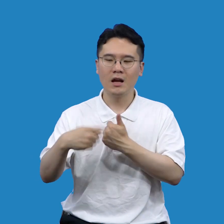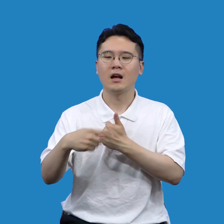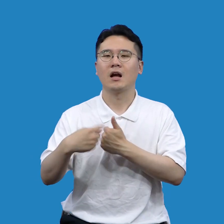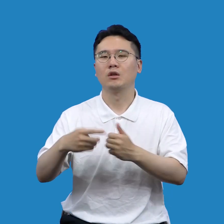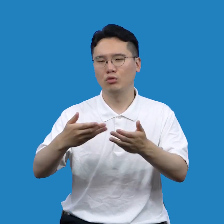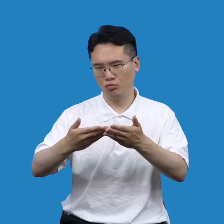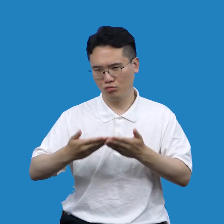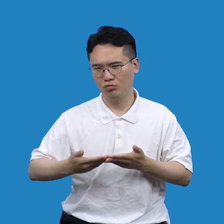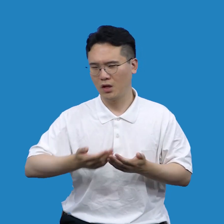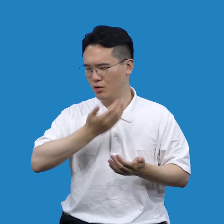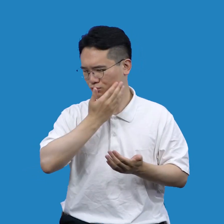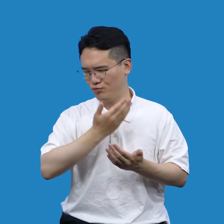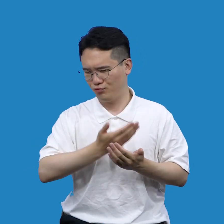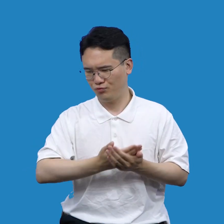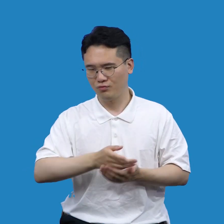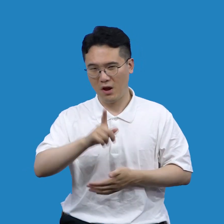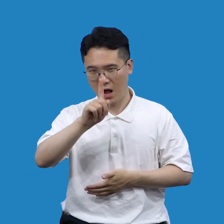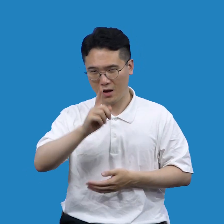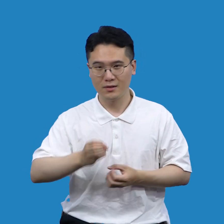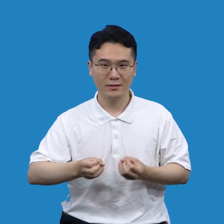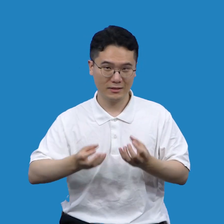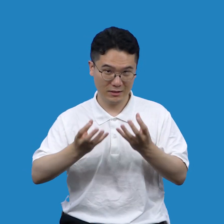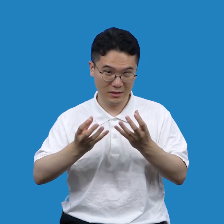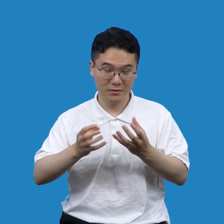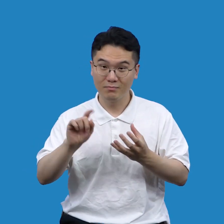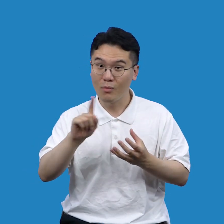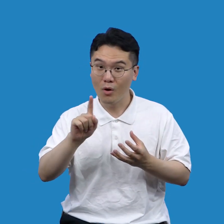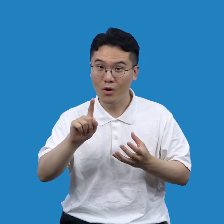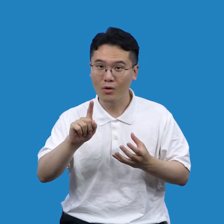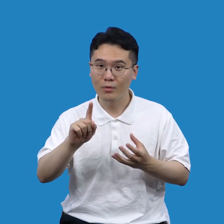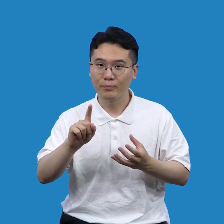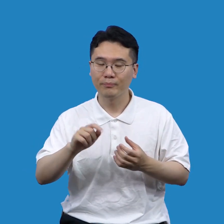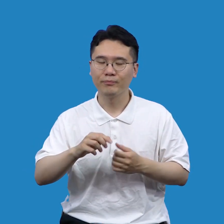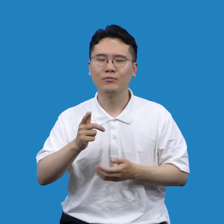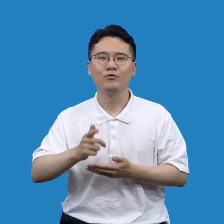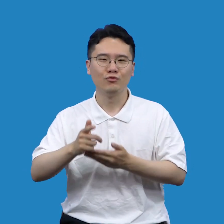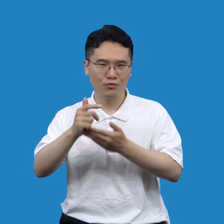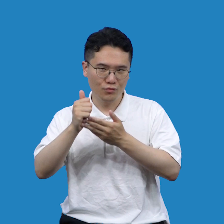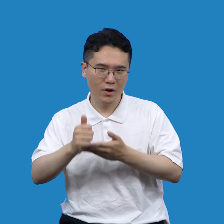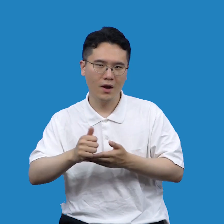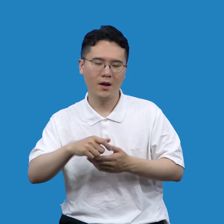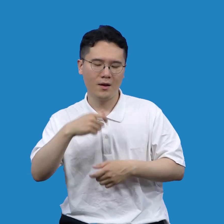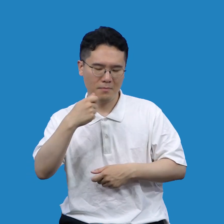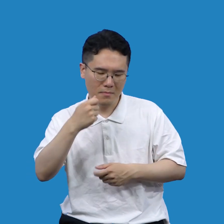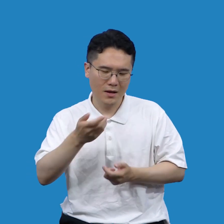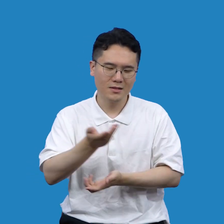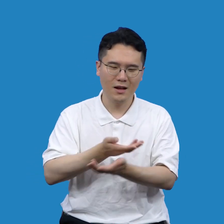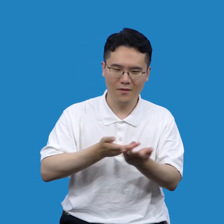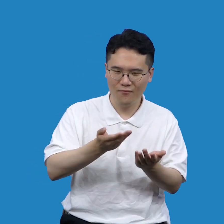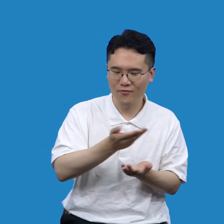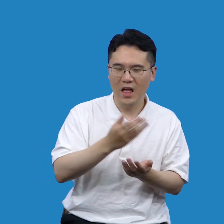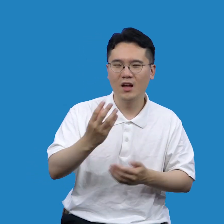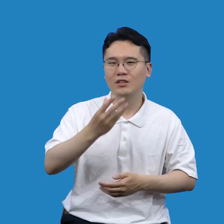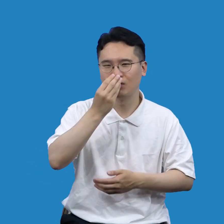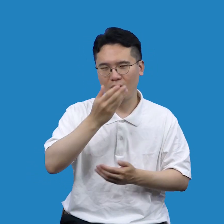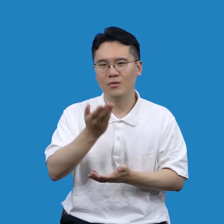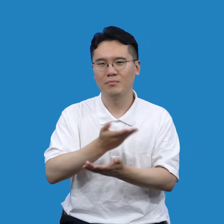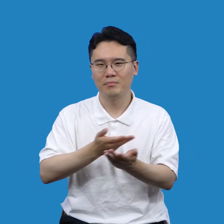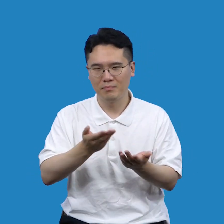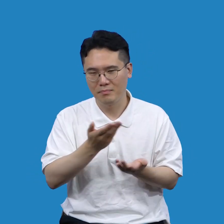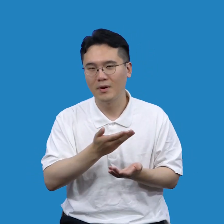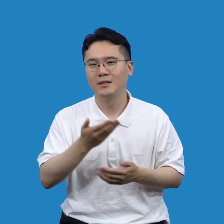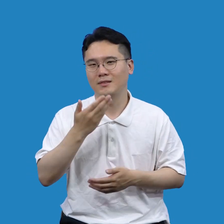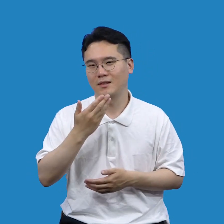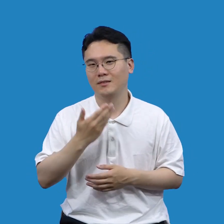중요한 하나의 의식, 그것이 주의 만찬 의식이 아니겠습니까? 혹은 성만찬이라고도 말하죠.